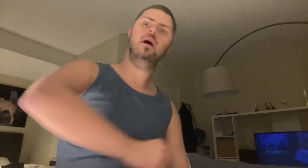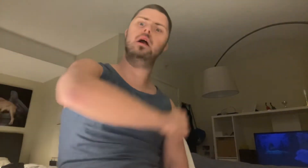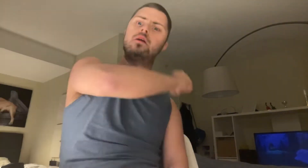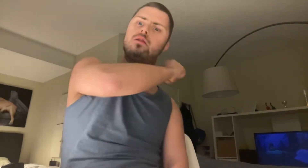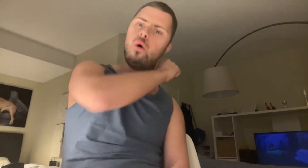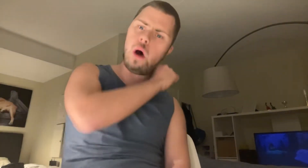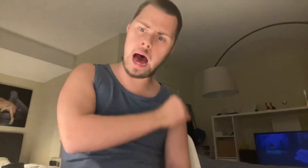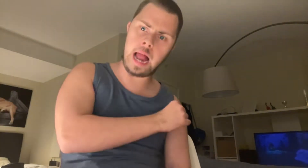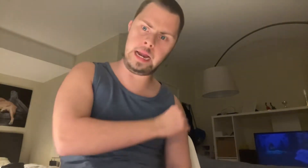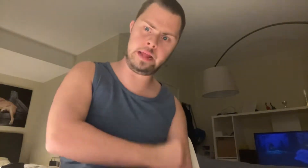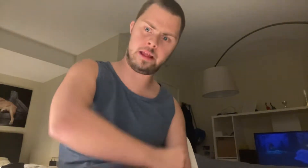Det är så härligt.